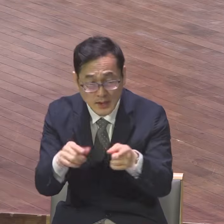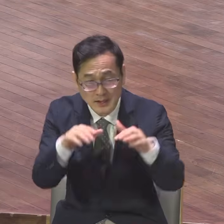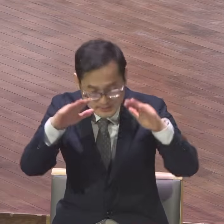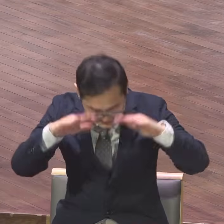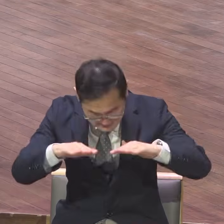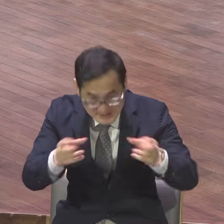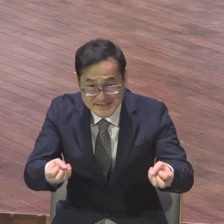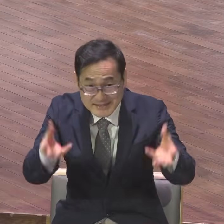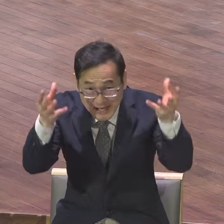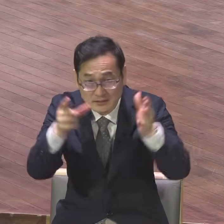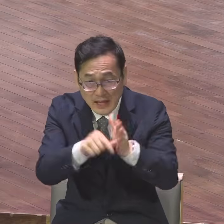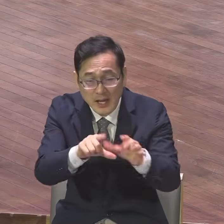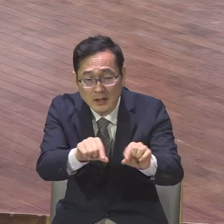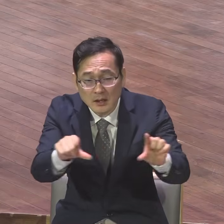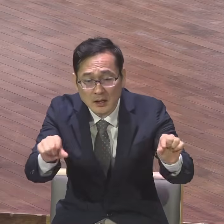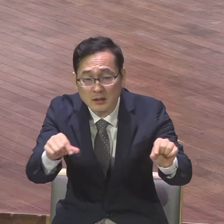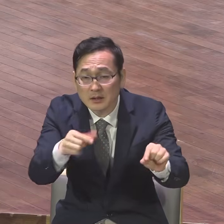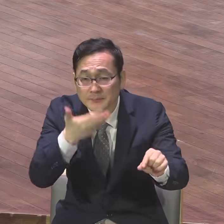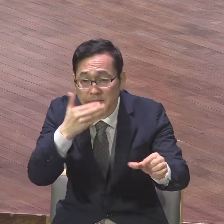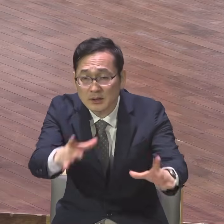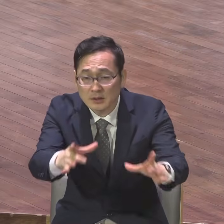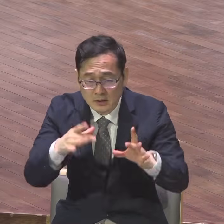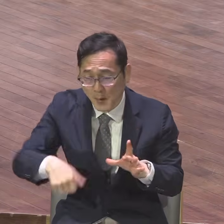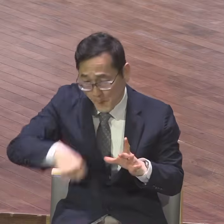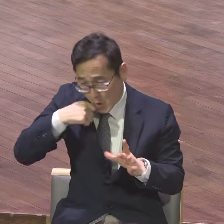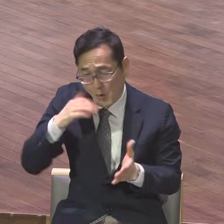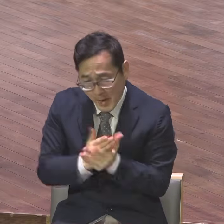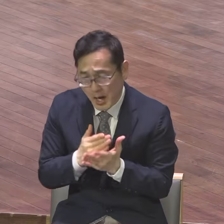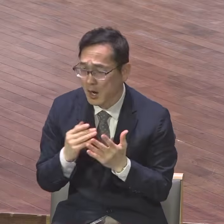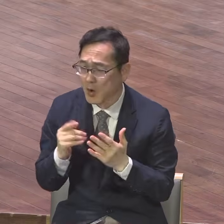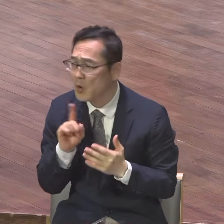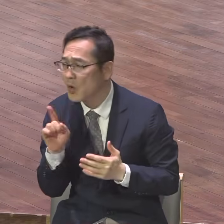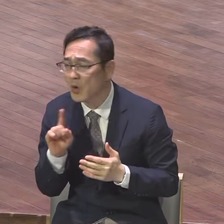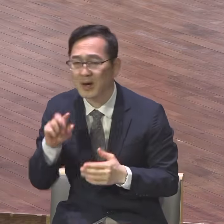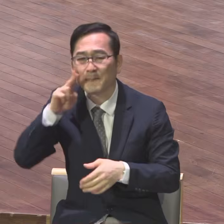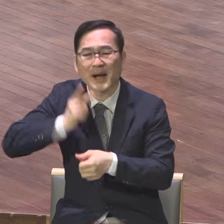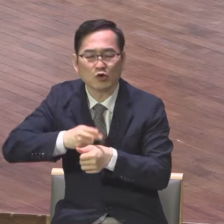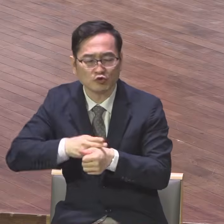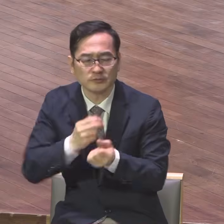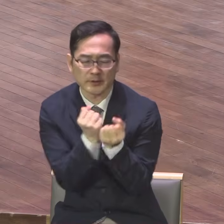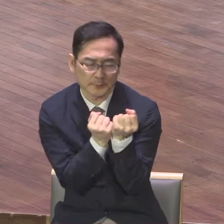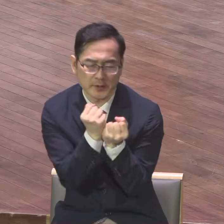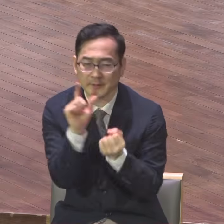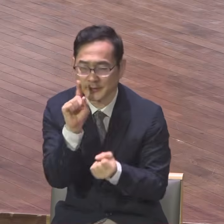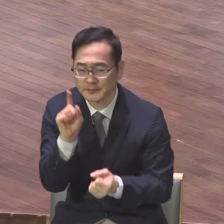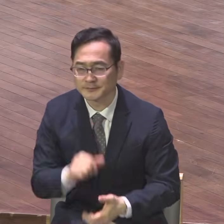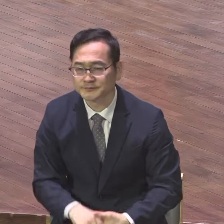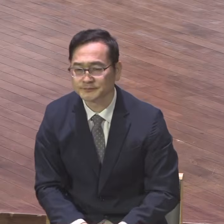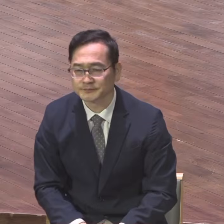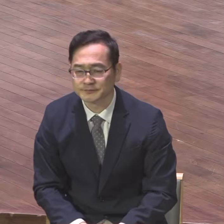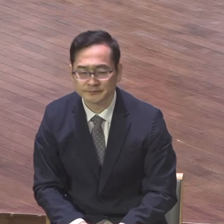맞냐 안 맞냐 이 분쟁이 많았어요. 여기에 대해서 사도 바울이 영적 해석을 해준 겁니다.